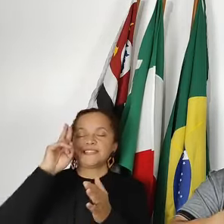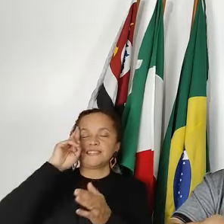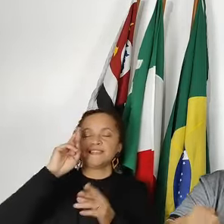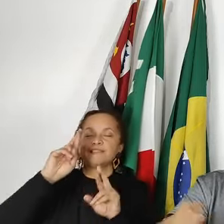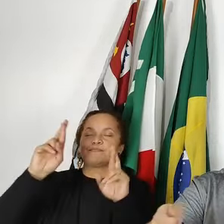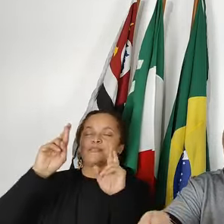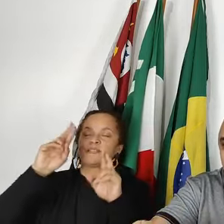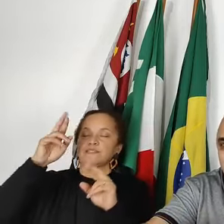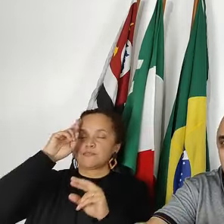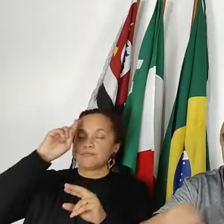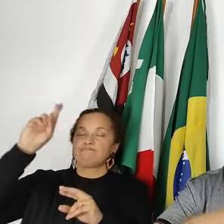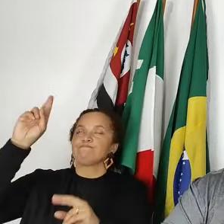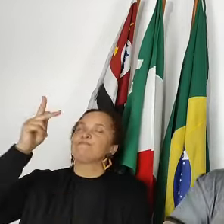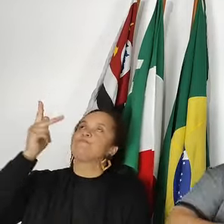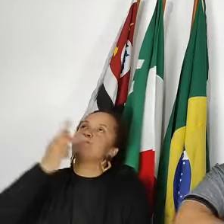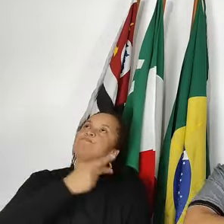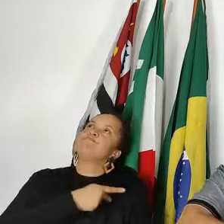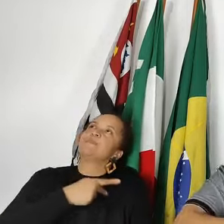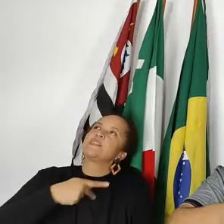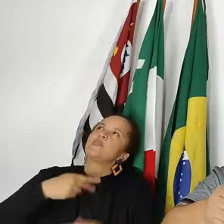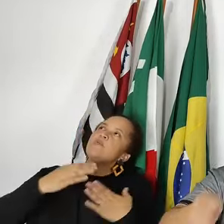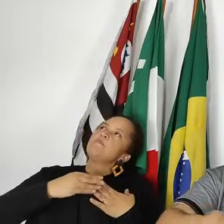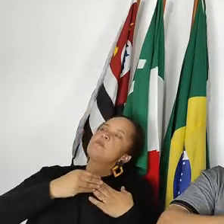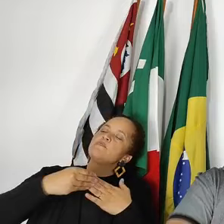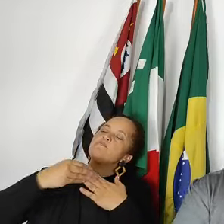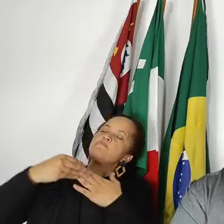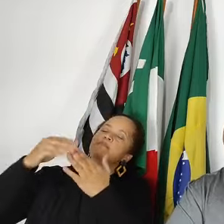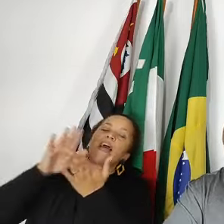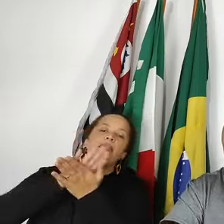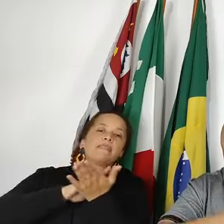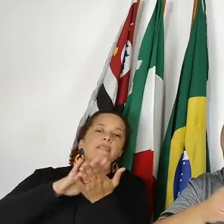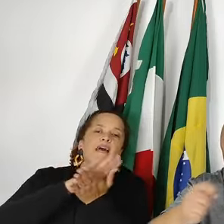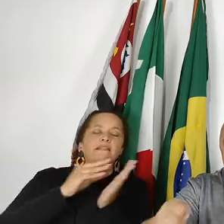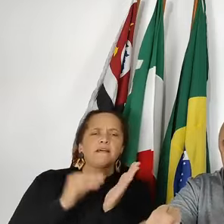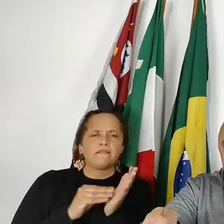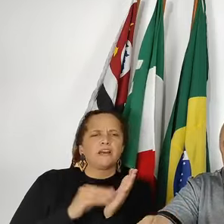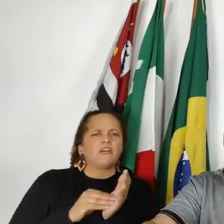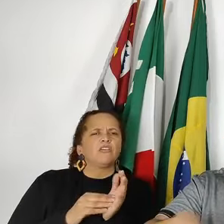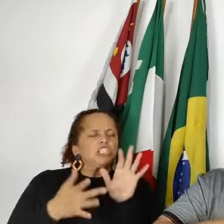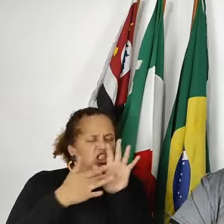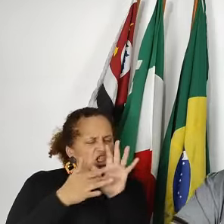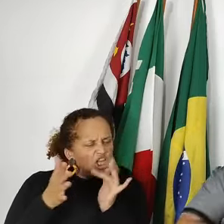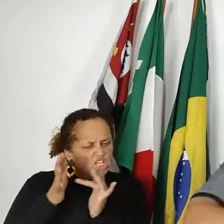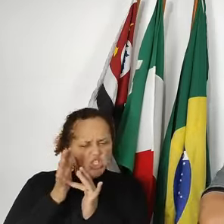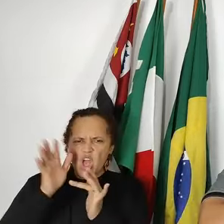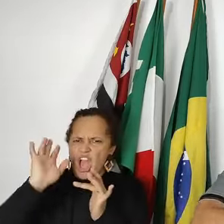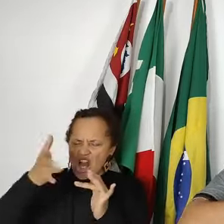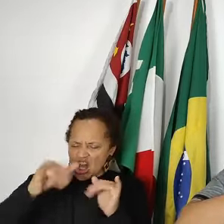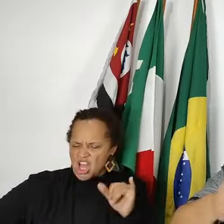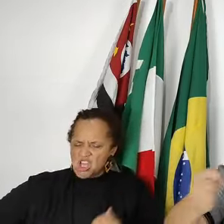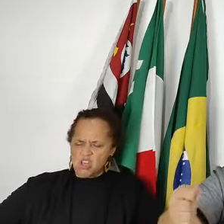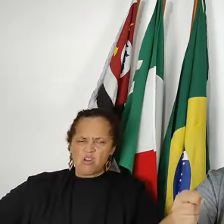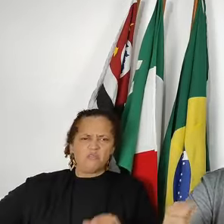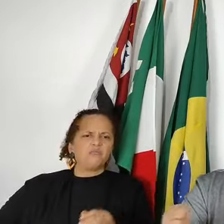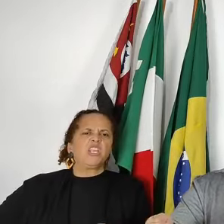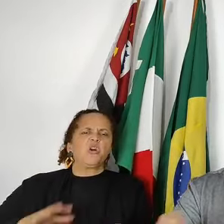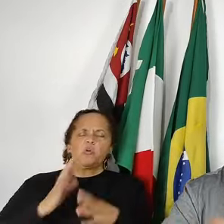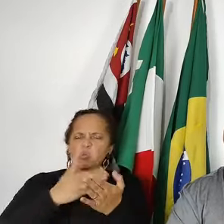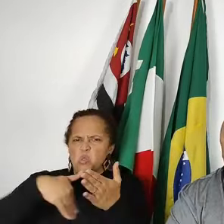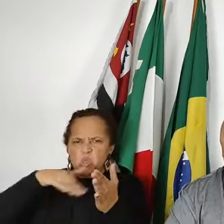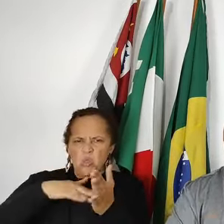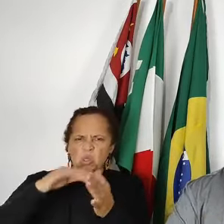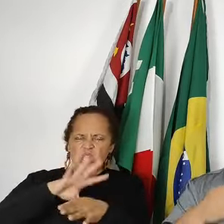meu pastor e nada vai me faltar. Ele levou sobre si todas as minhas enfermidades e dores. Ele suprirá cada uma das